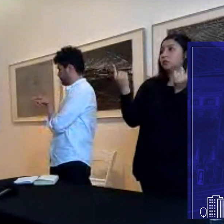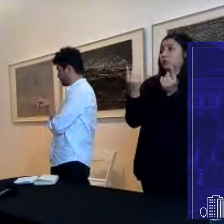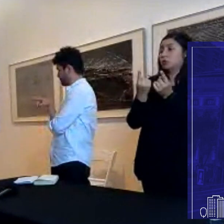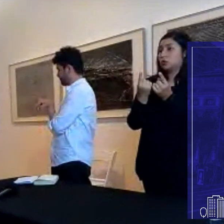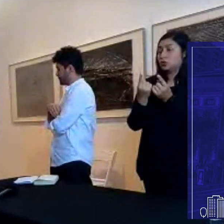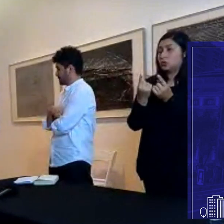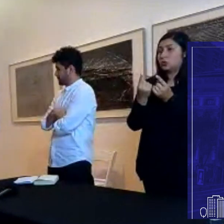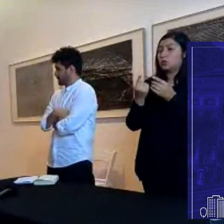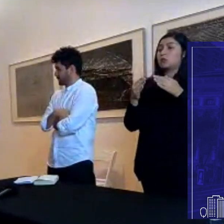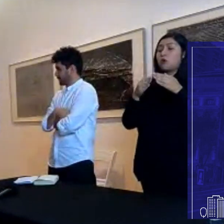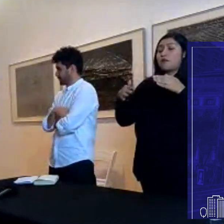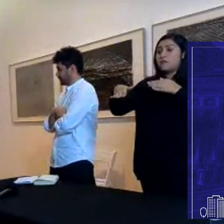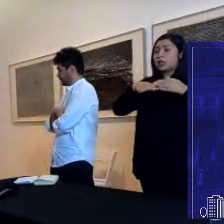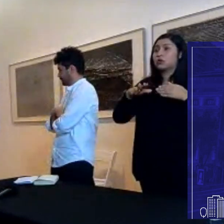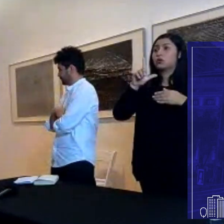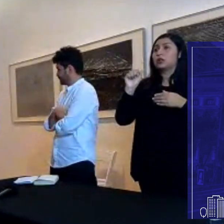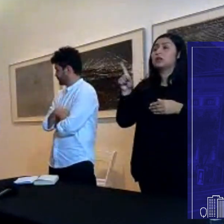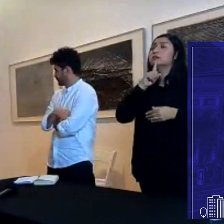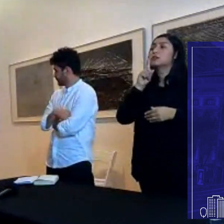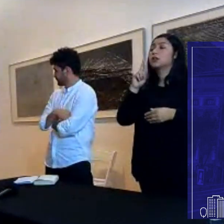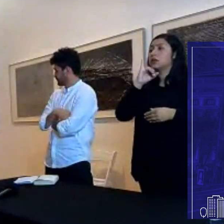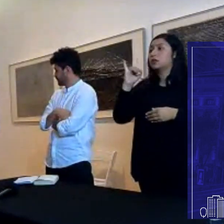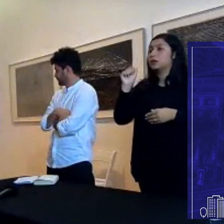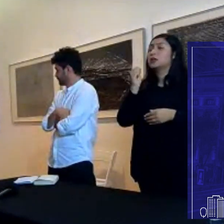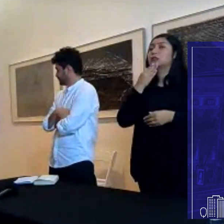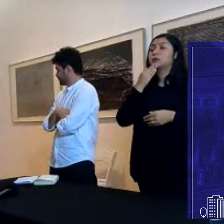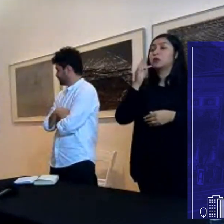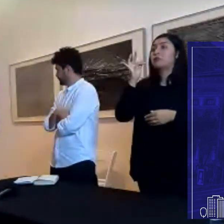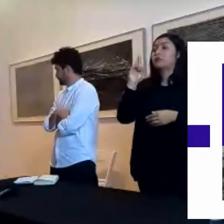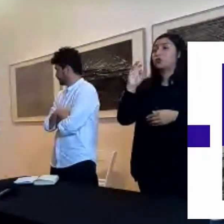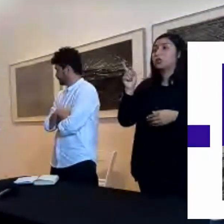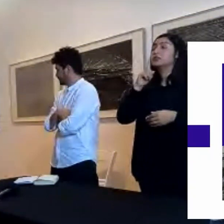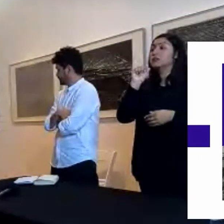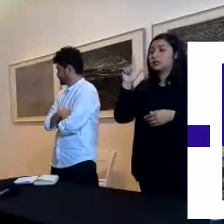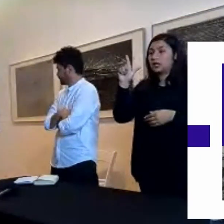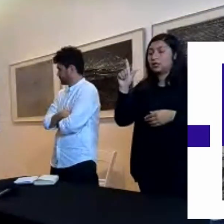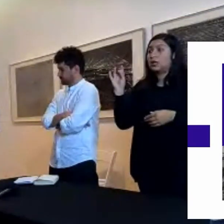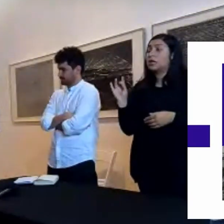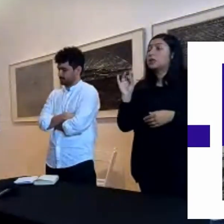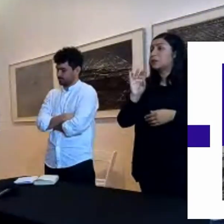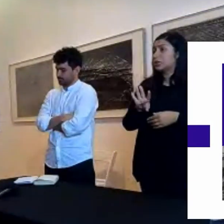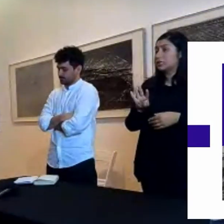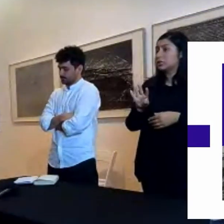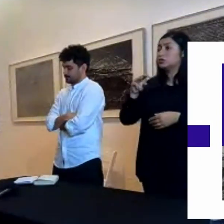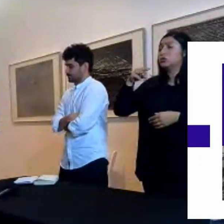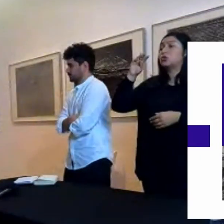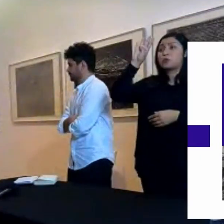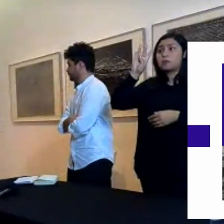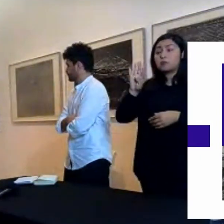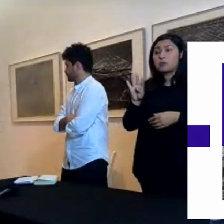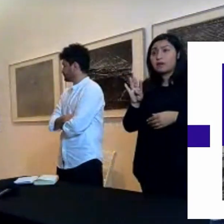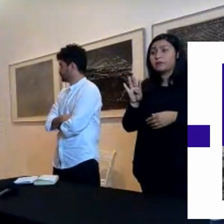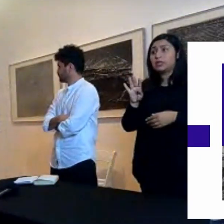es el barrio Las Tablas y el Forestal. Y a partir precisamente de una invitación de acá del MAVI, de la directora, que